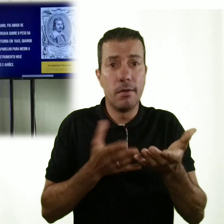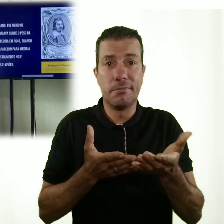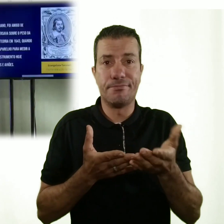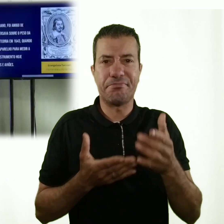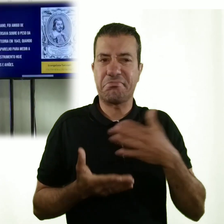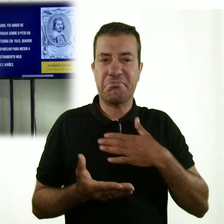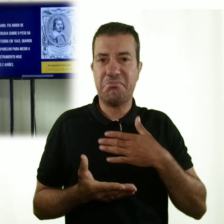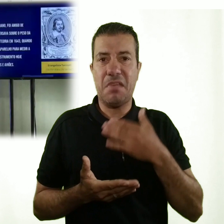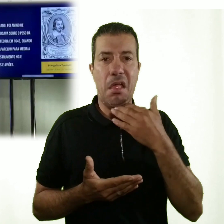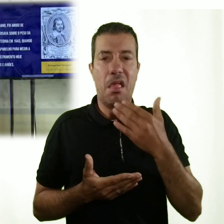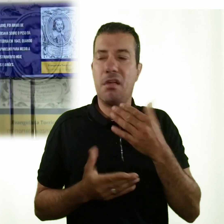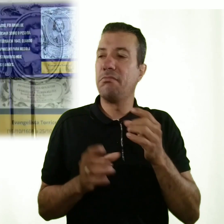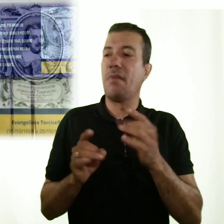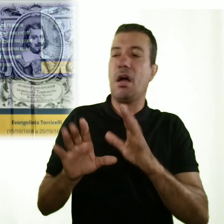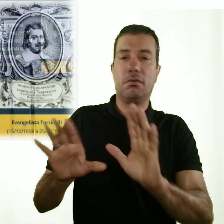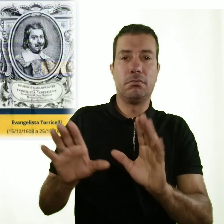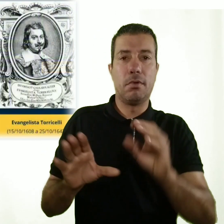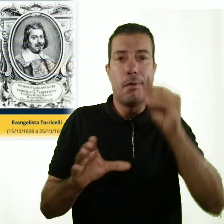acaso.